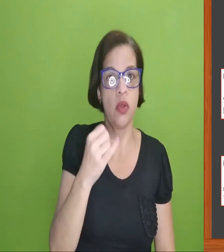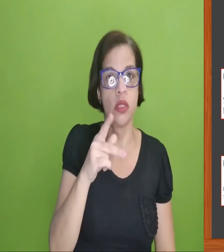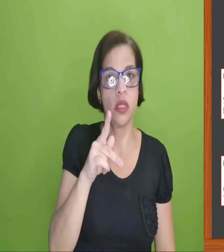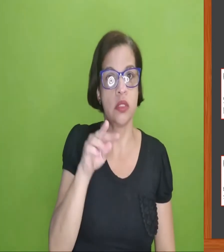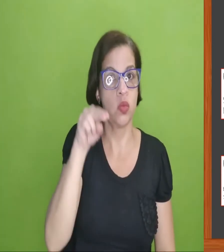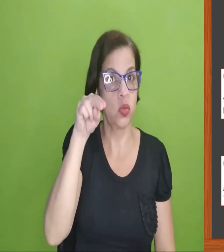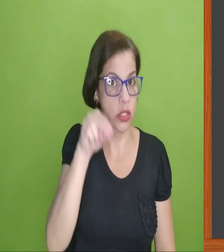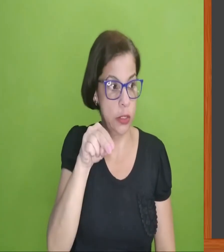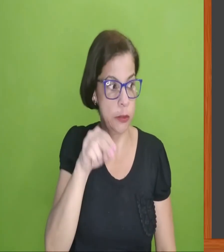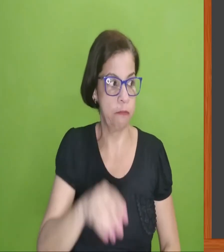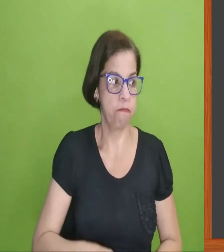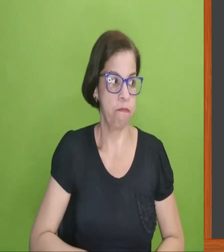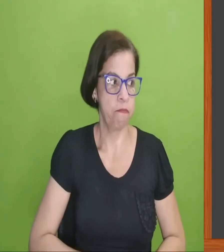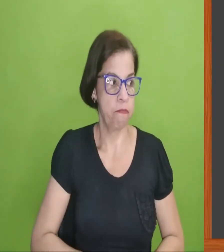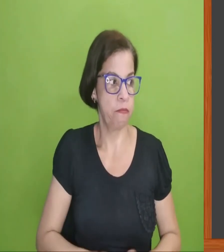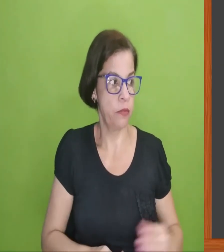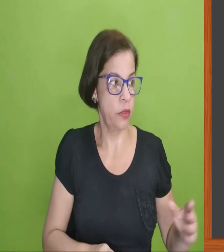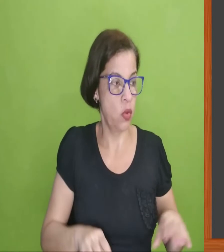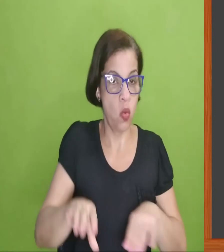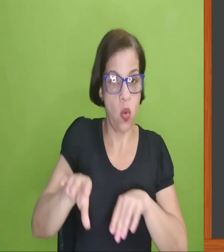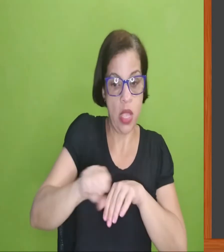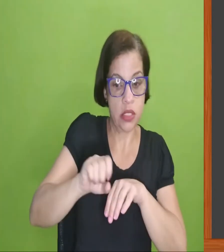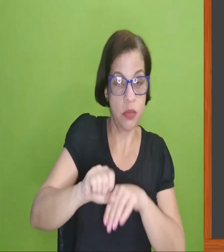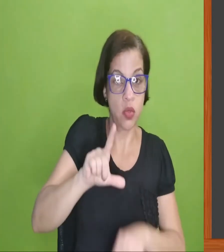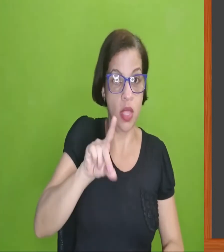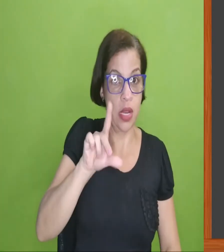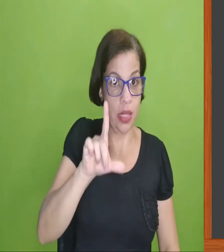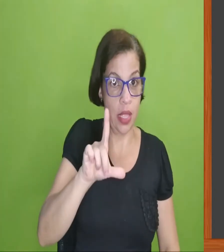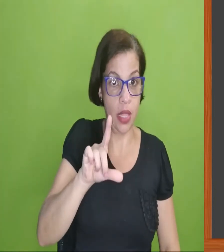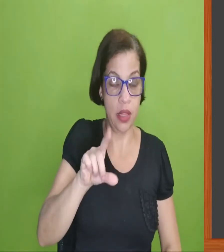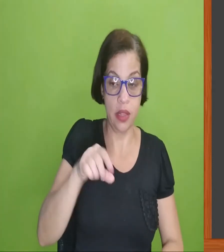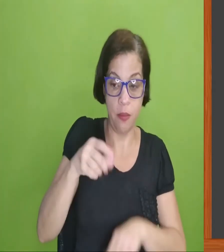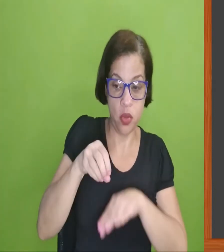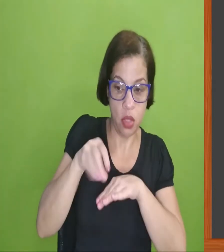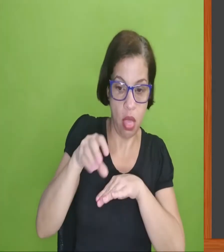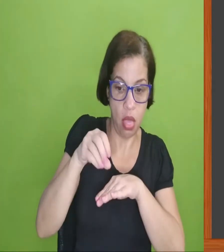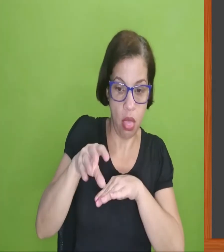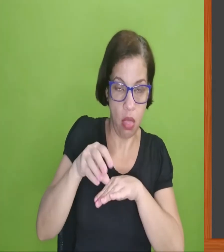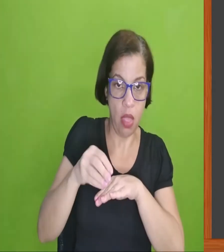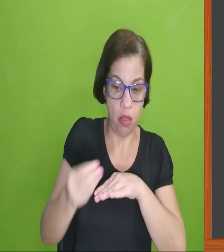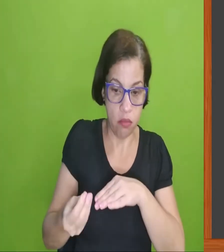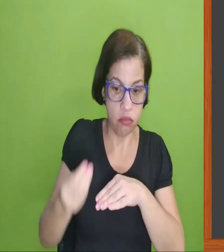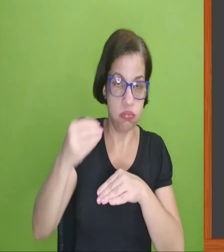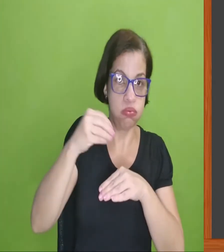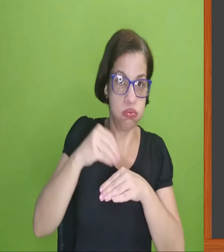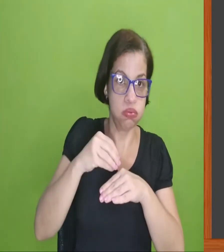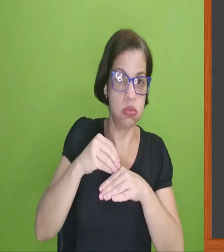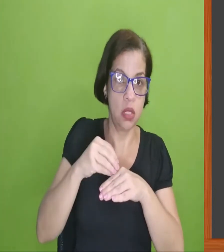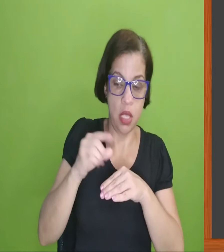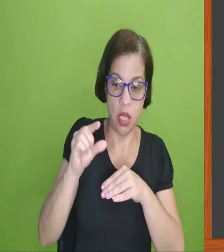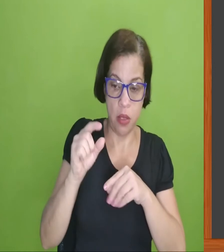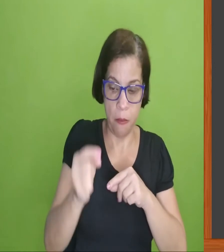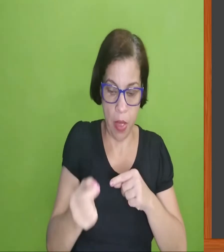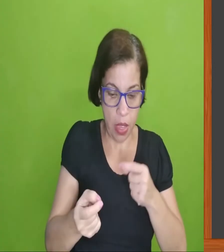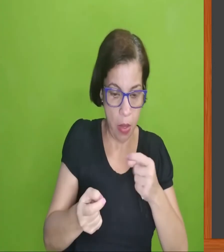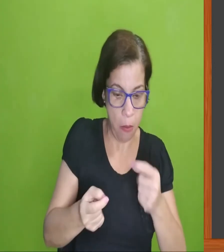proteína. O receptor de LDL, após ser secretado, é exteriorizado e capta as partículas